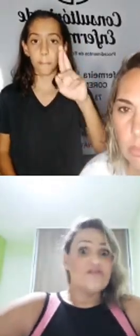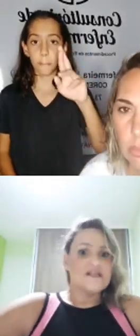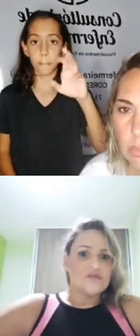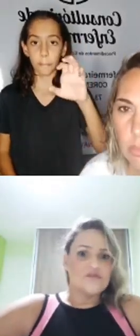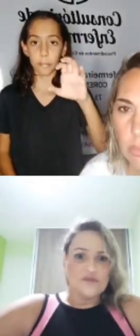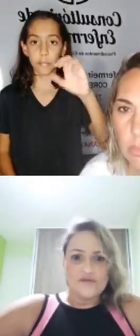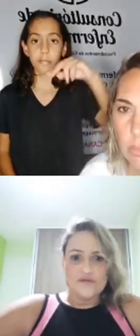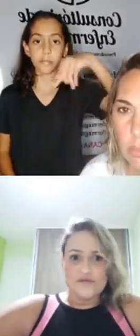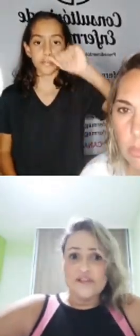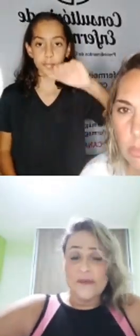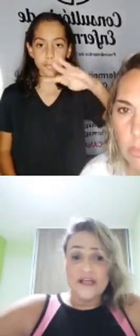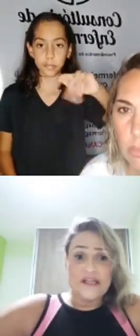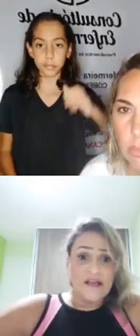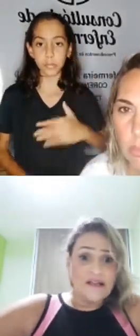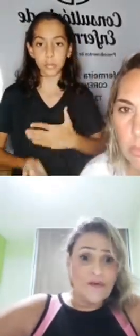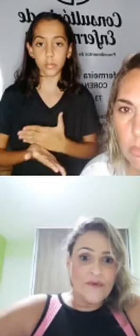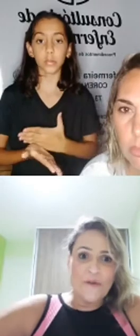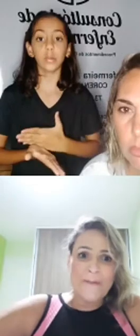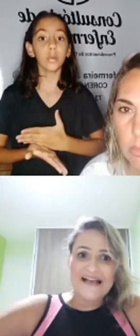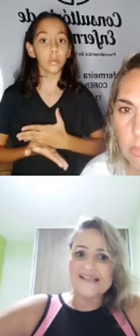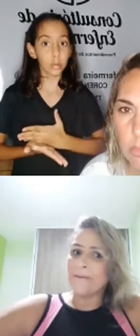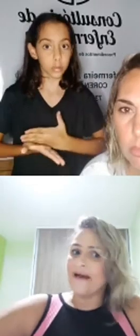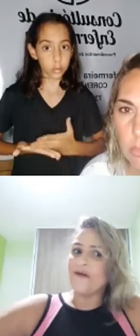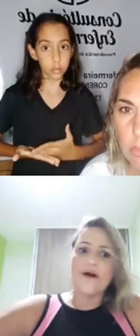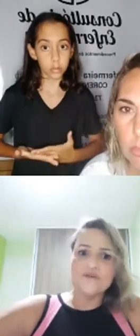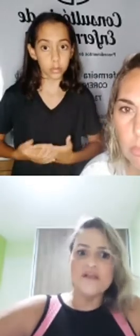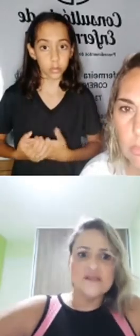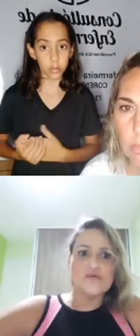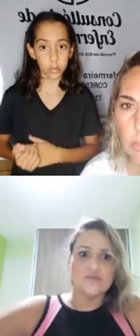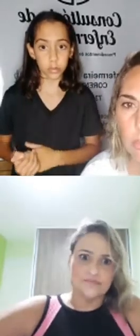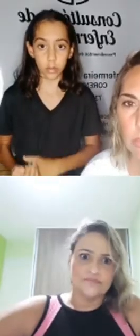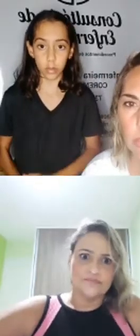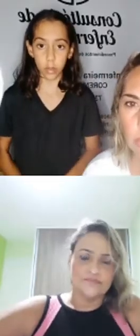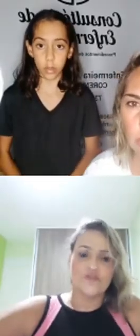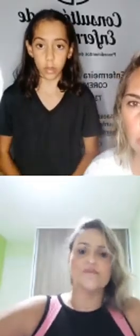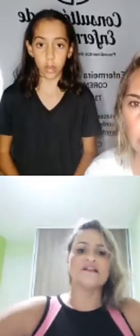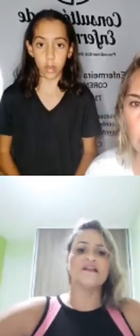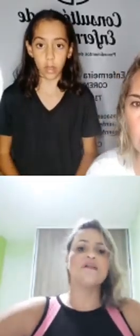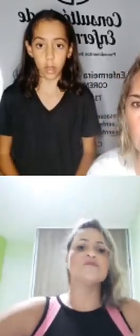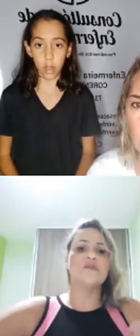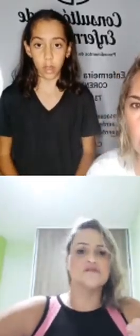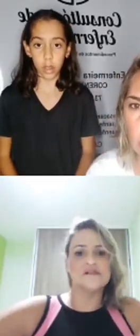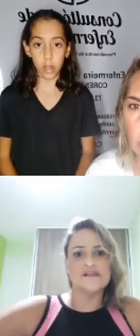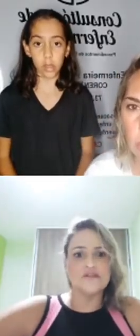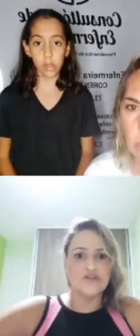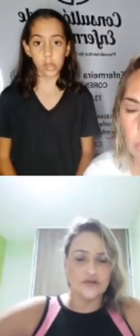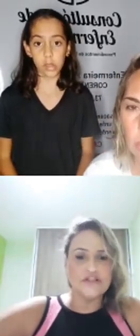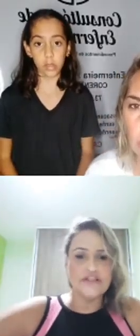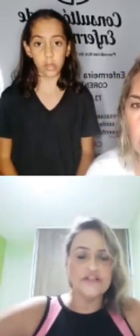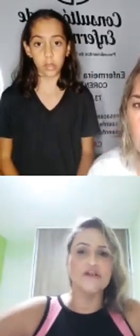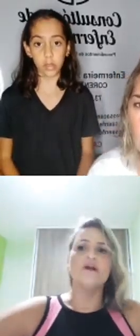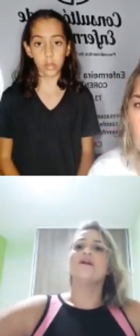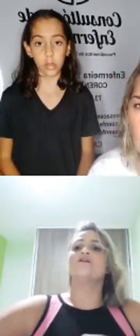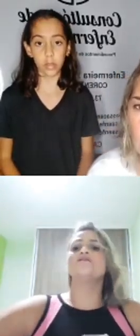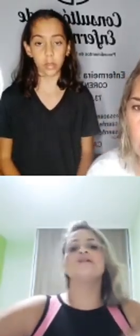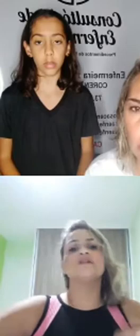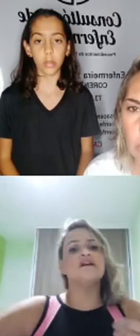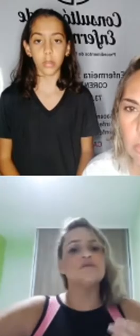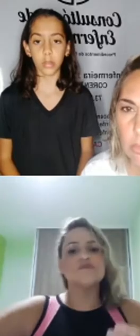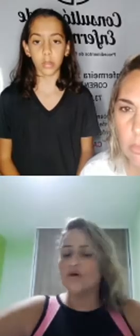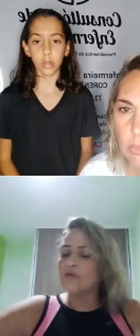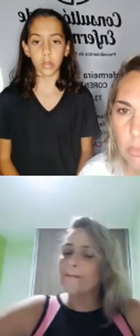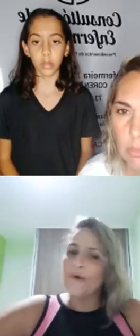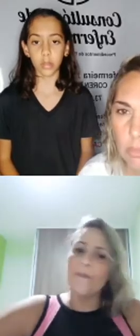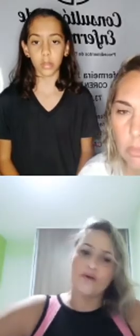continuam fazendo suas consultas para que elas não passem para o alto risco. Nós mantemos nossos exames de rotina, nós